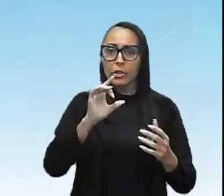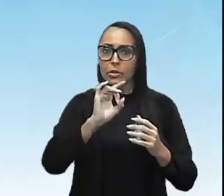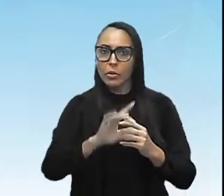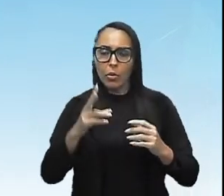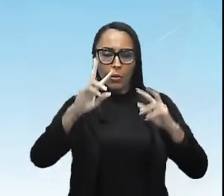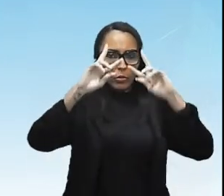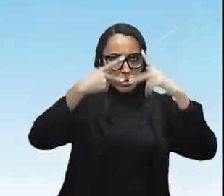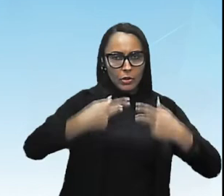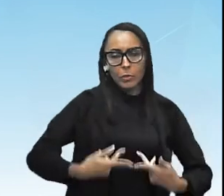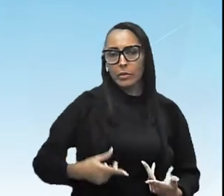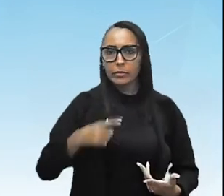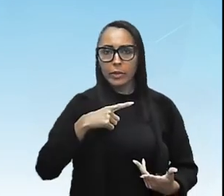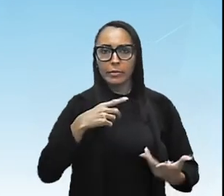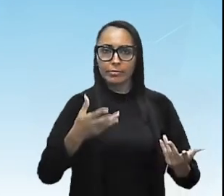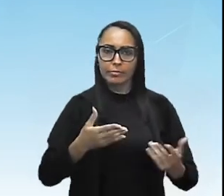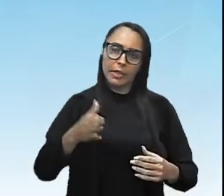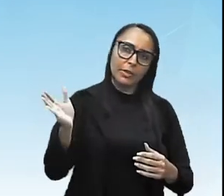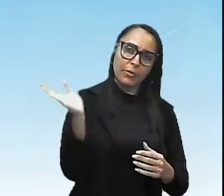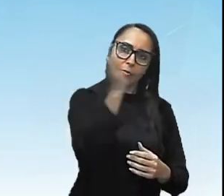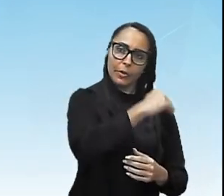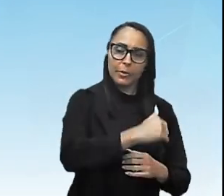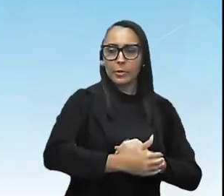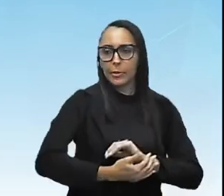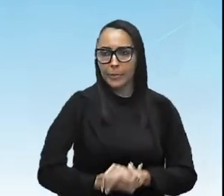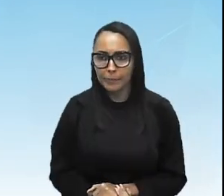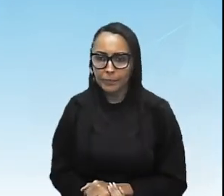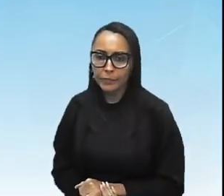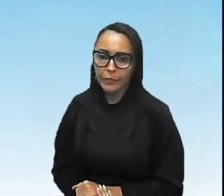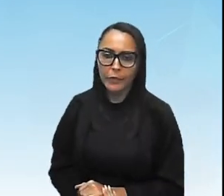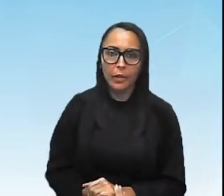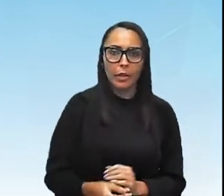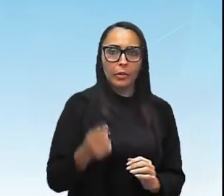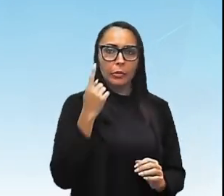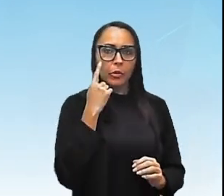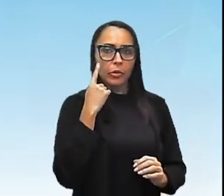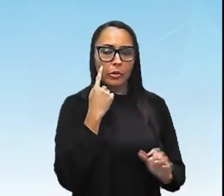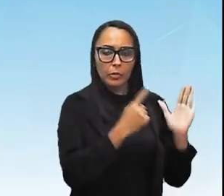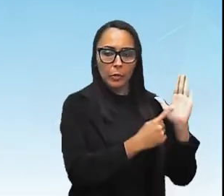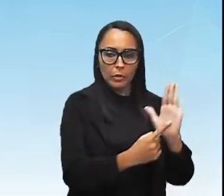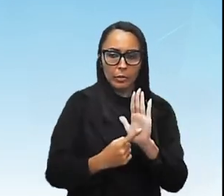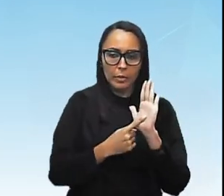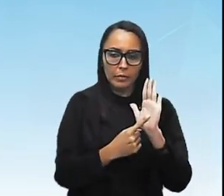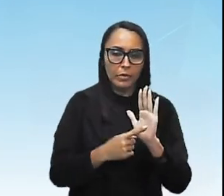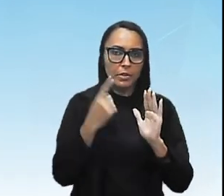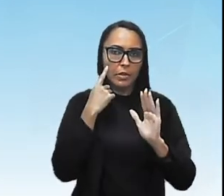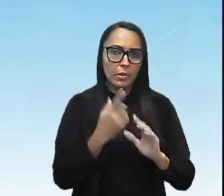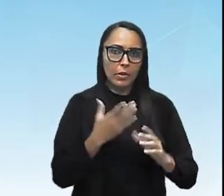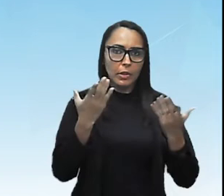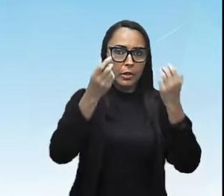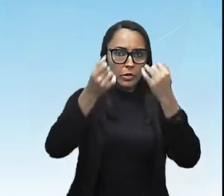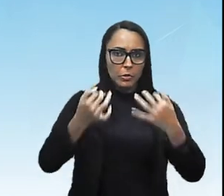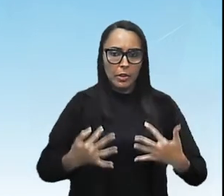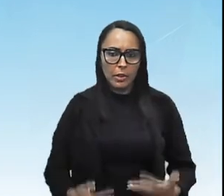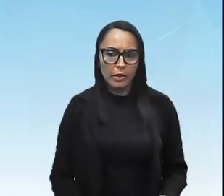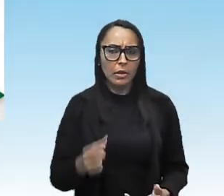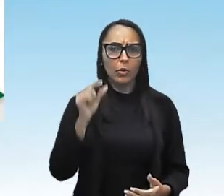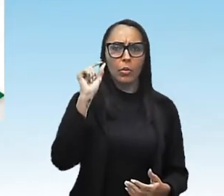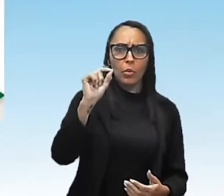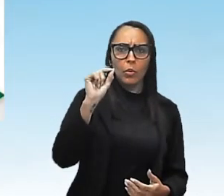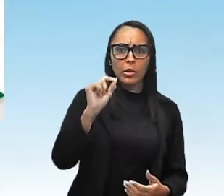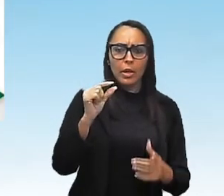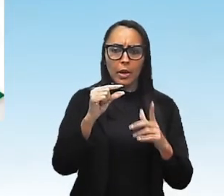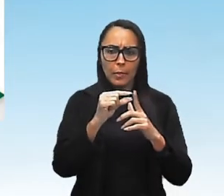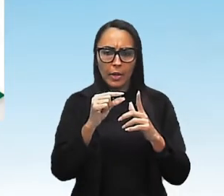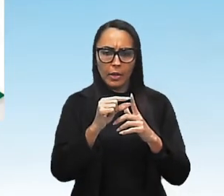tem. Então, vamos caminhando. Aqui trago para vocês outra explicação. O que é a palavra? De novo, na